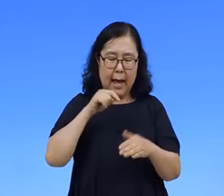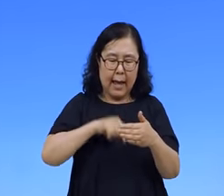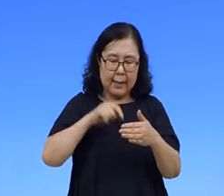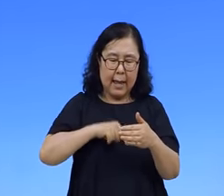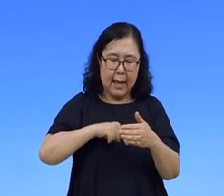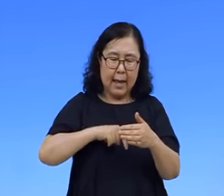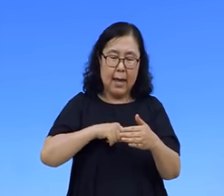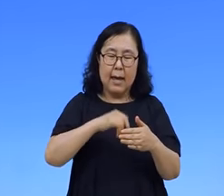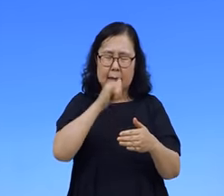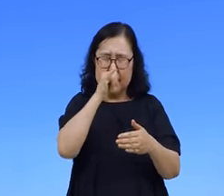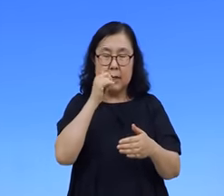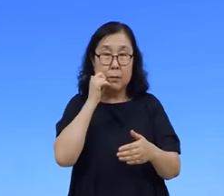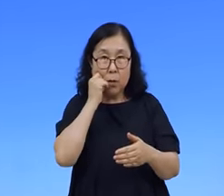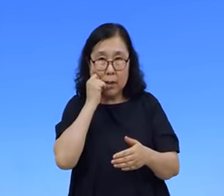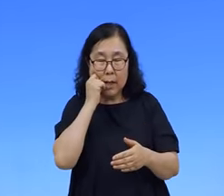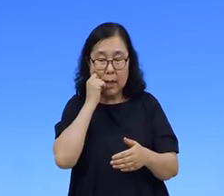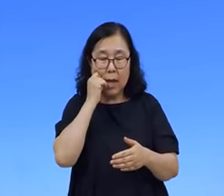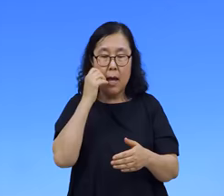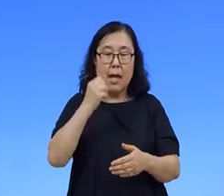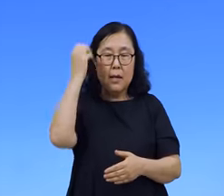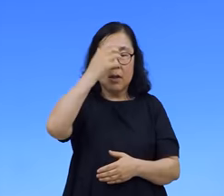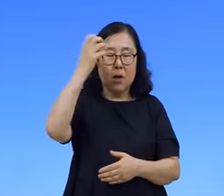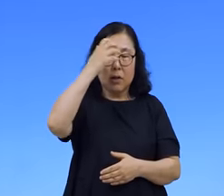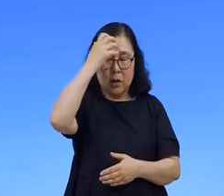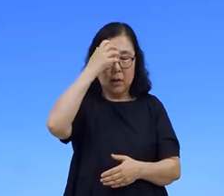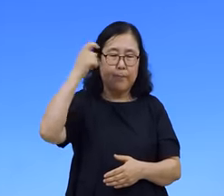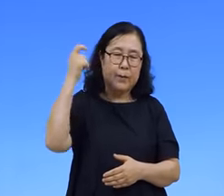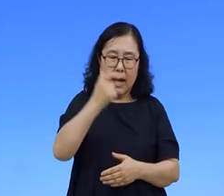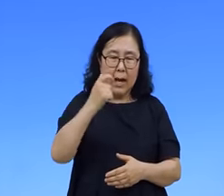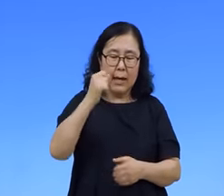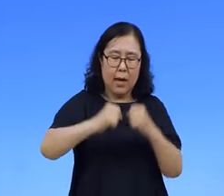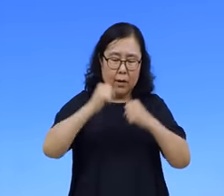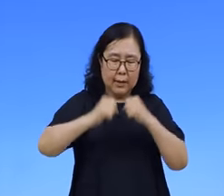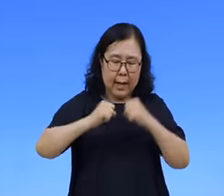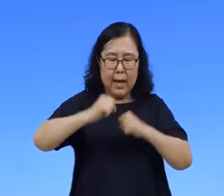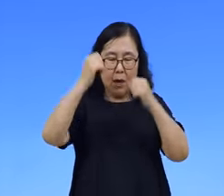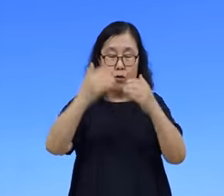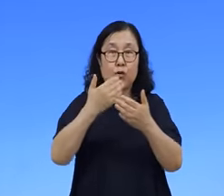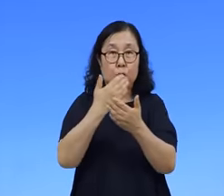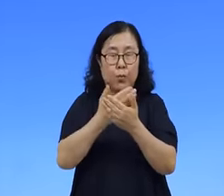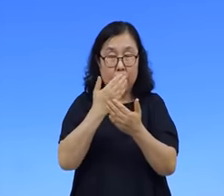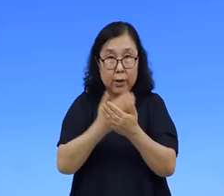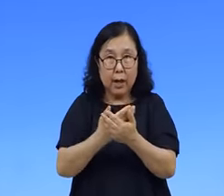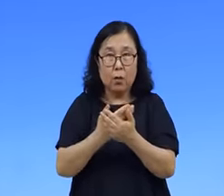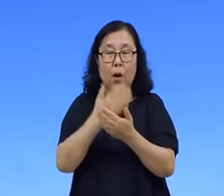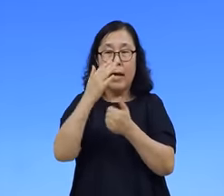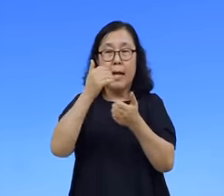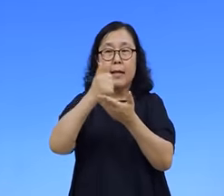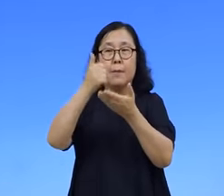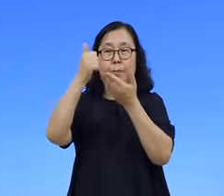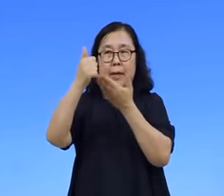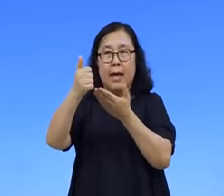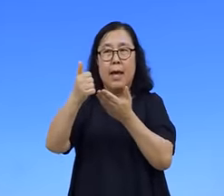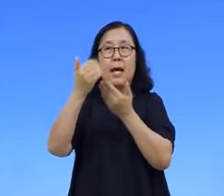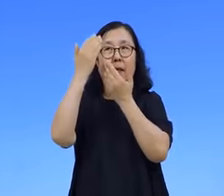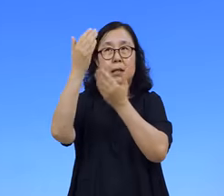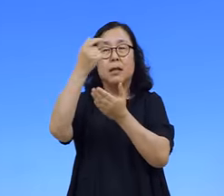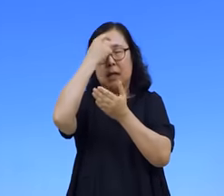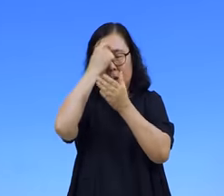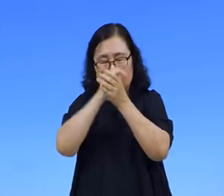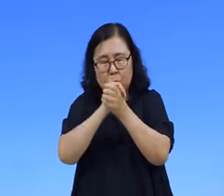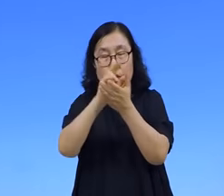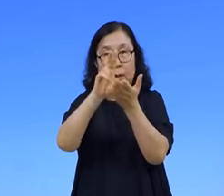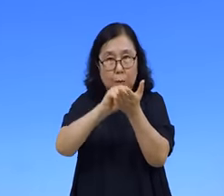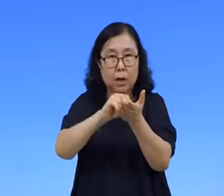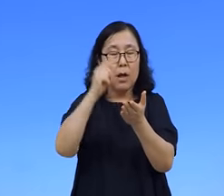잡지 못하도록 성령님 강권적으로 역사하여 주시옵소서. 우리 모두가 공통적으로 하나님께 드려야 될